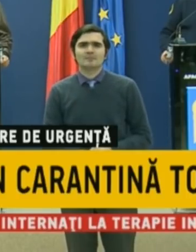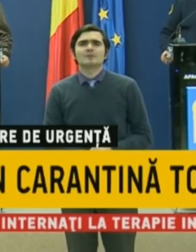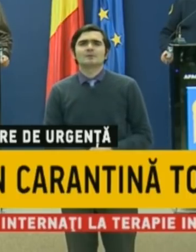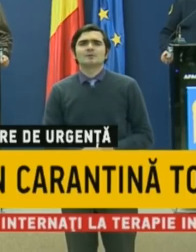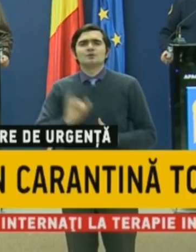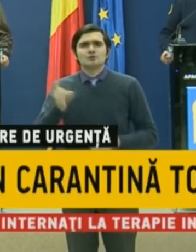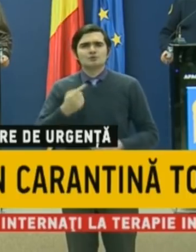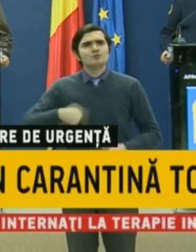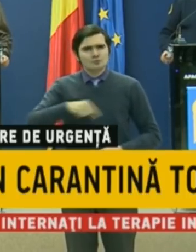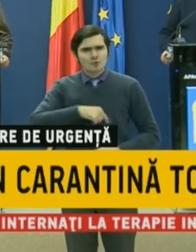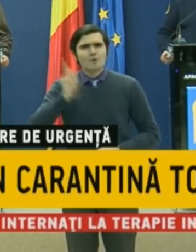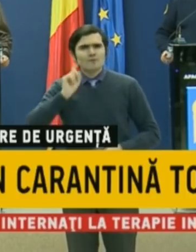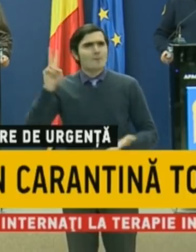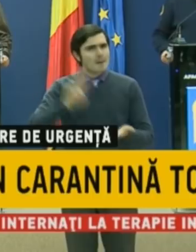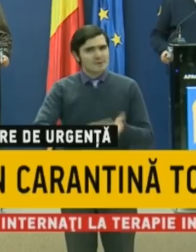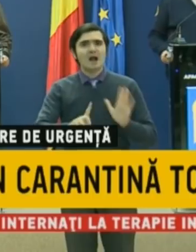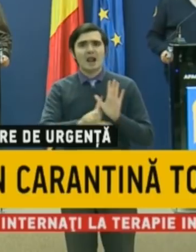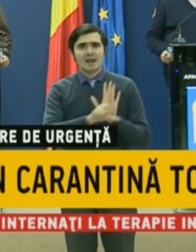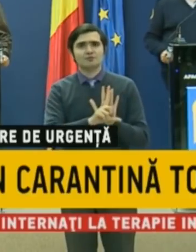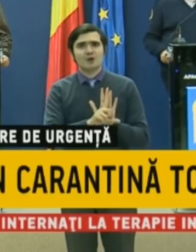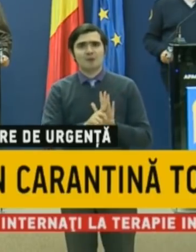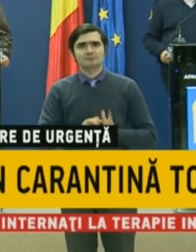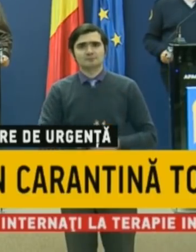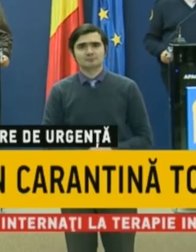și că vom aplica legea.